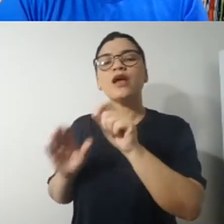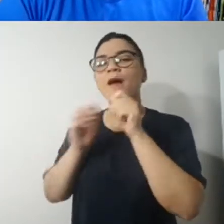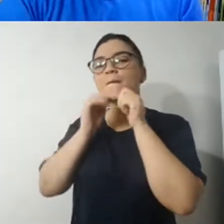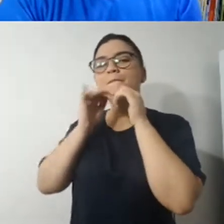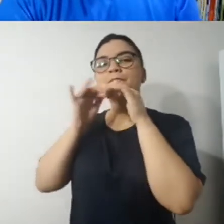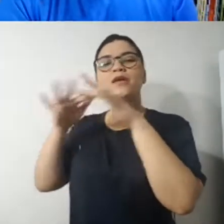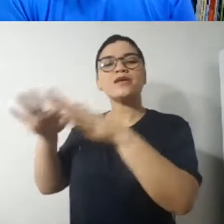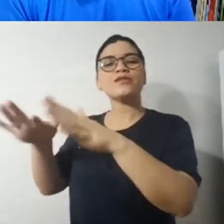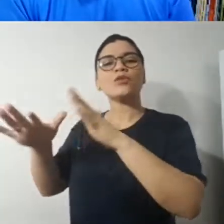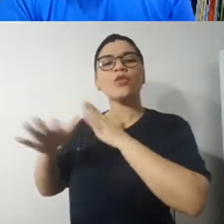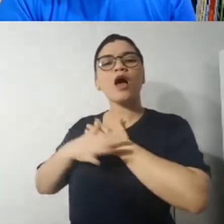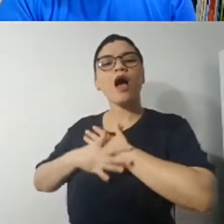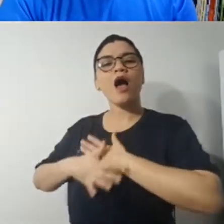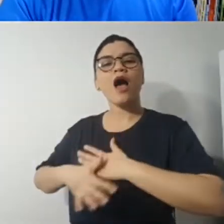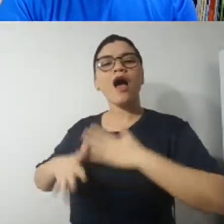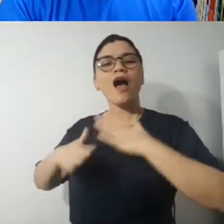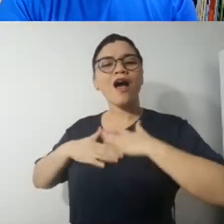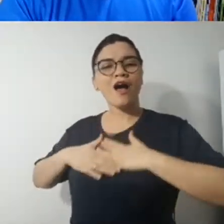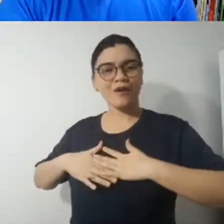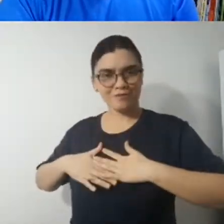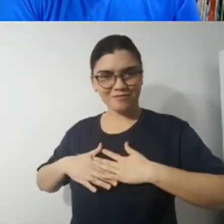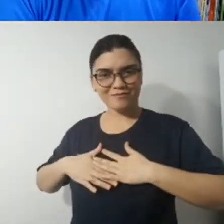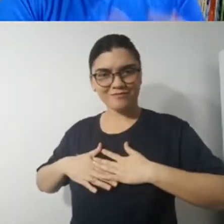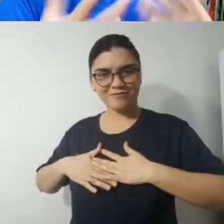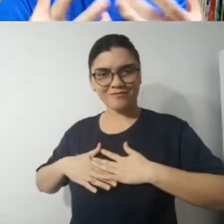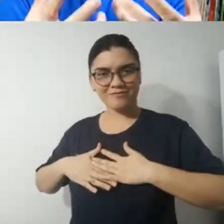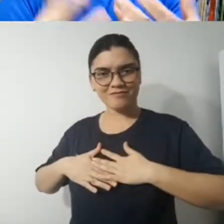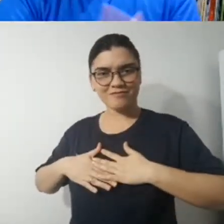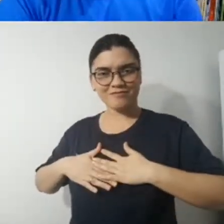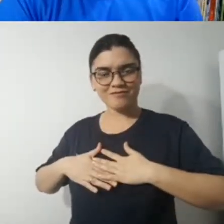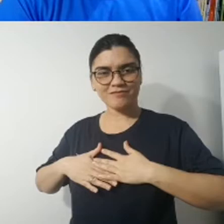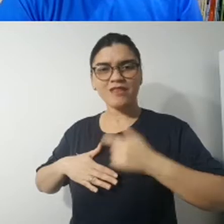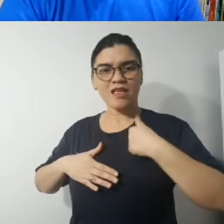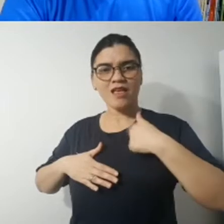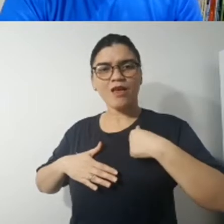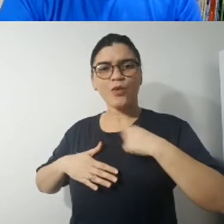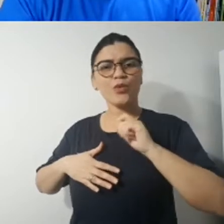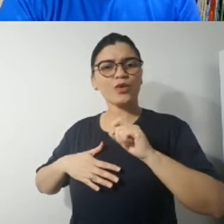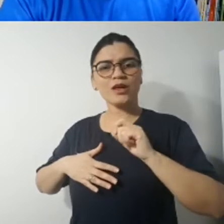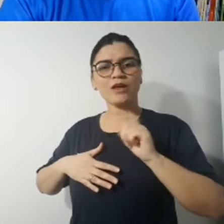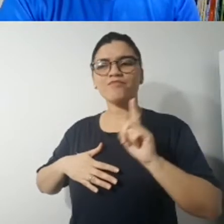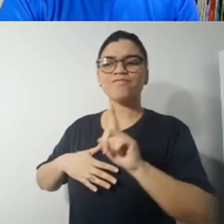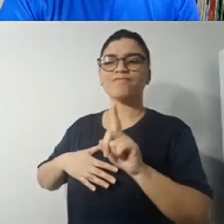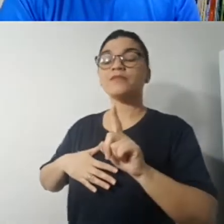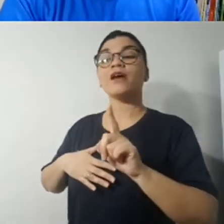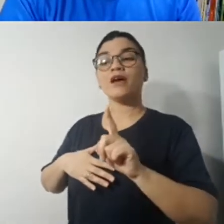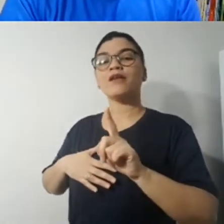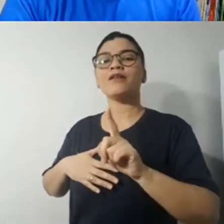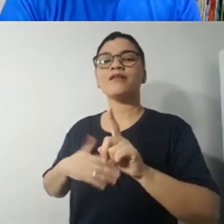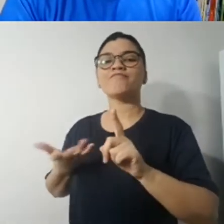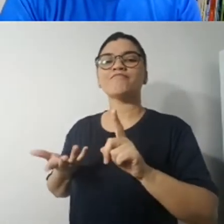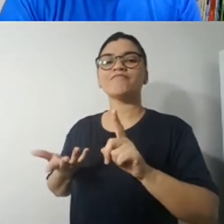palavras de bênçãos. Devo ser bênção na vida daqueles que me fazem o mal.